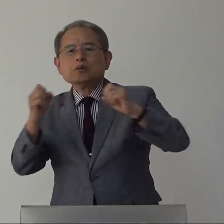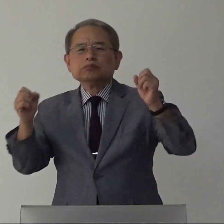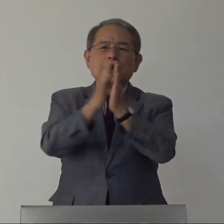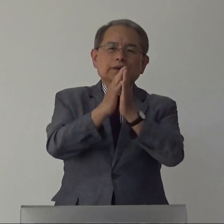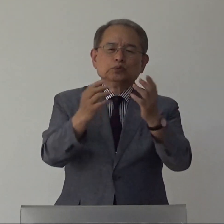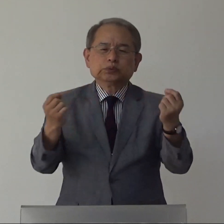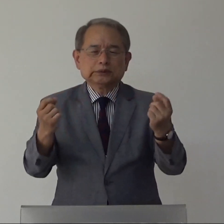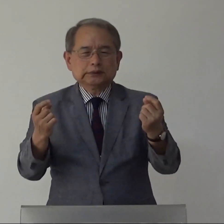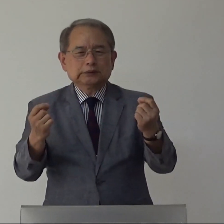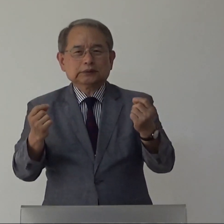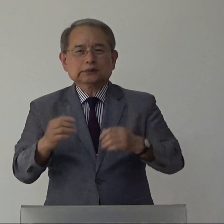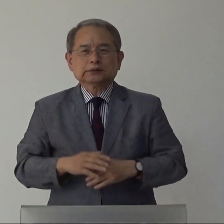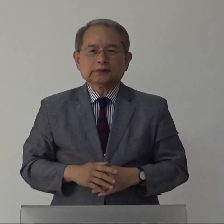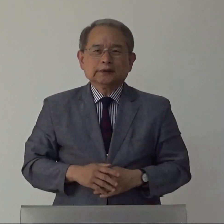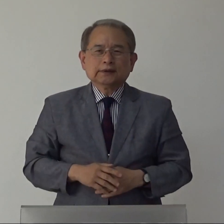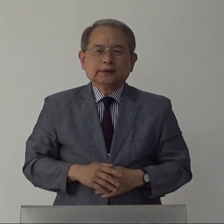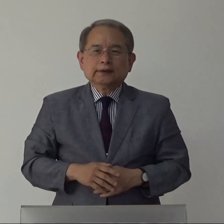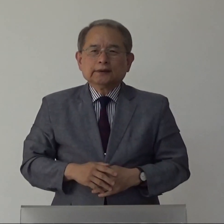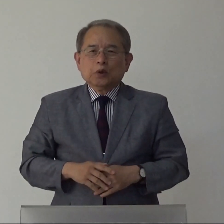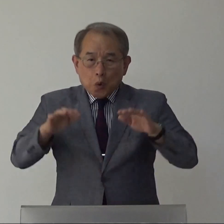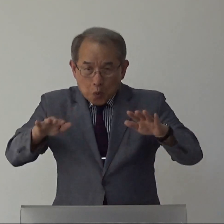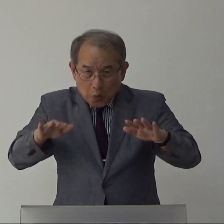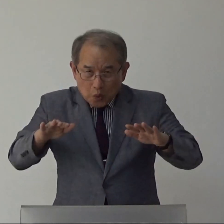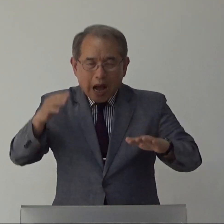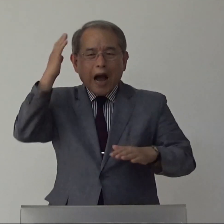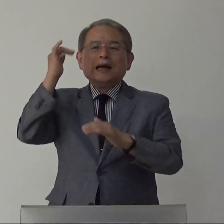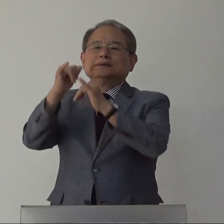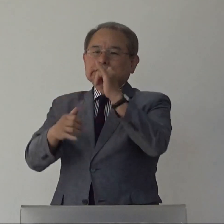근데 난 이거 먹고 싶으니까 이쪽으로 가자 라고 하면 부딪히게 됩니다.